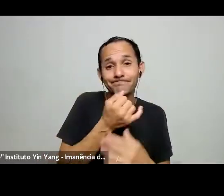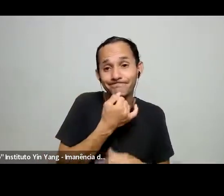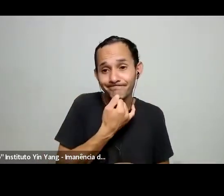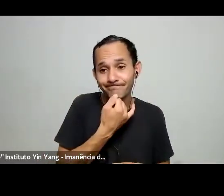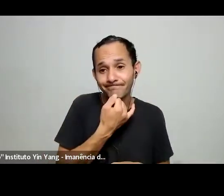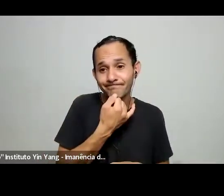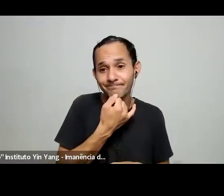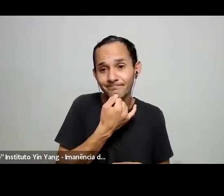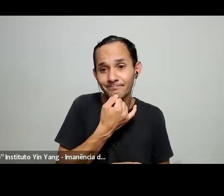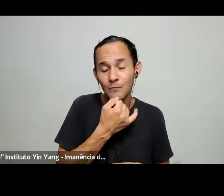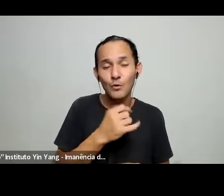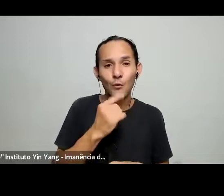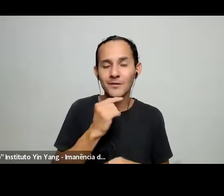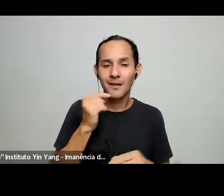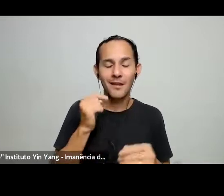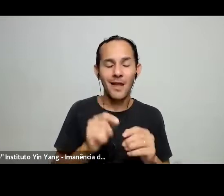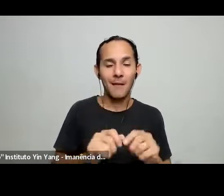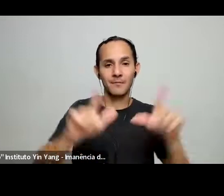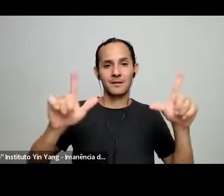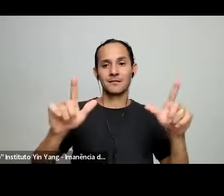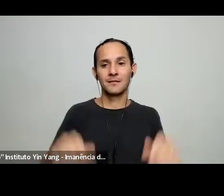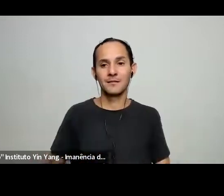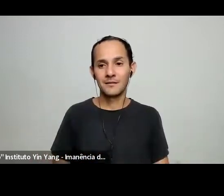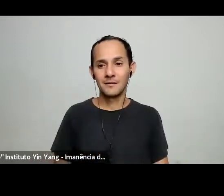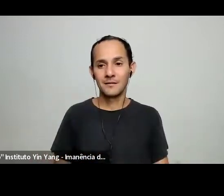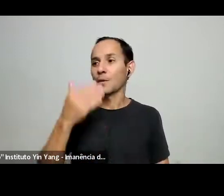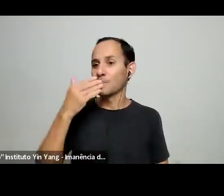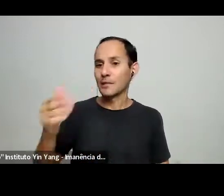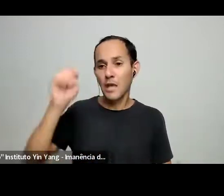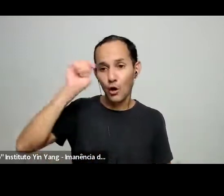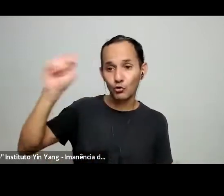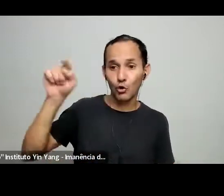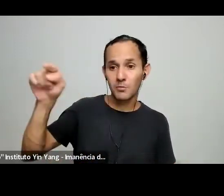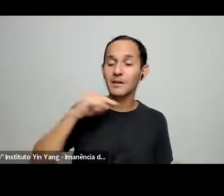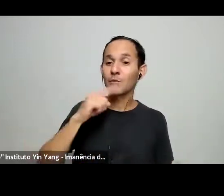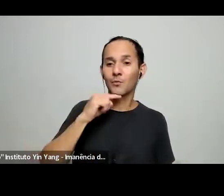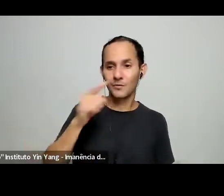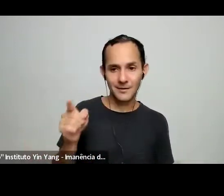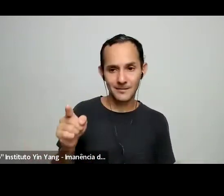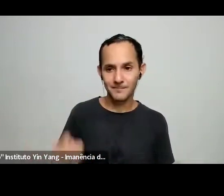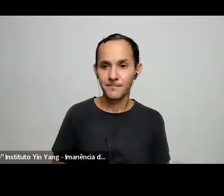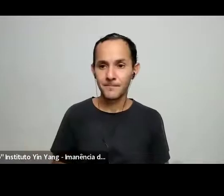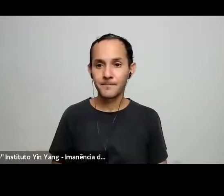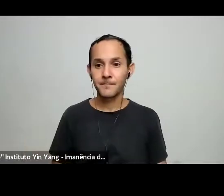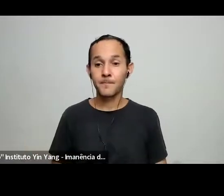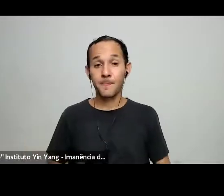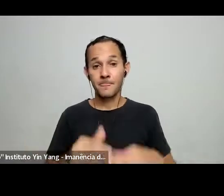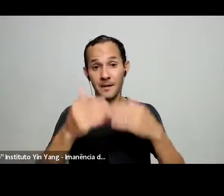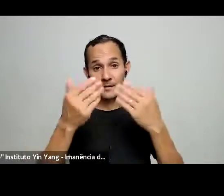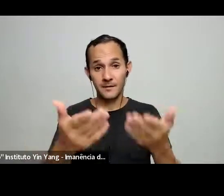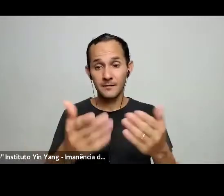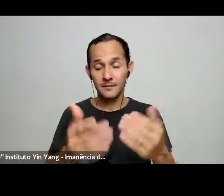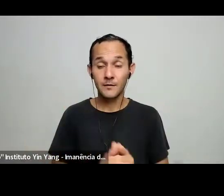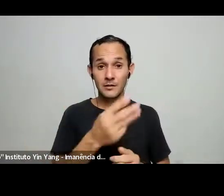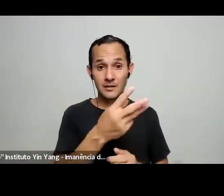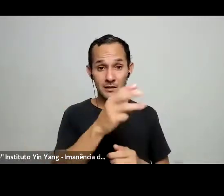tive acesso. Eu tentei, solicitei aos autores e não consegui. E aí, de